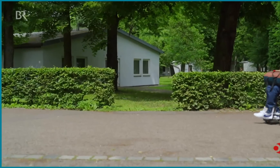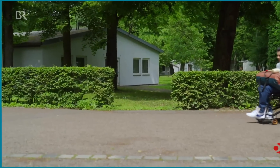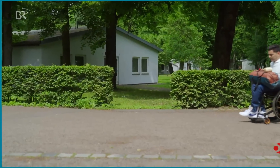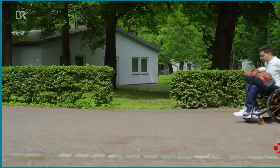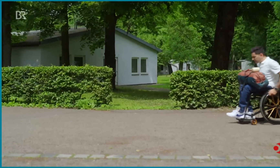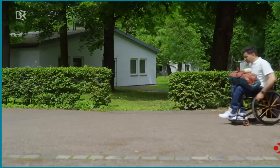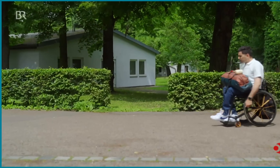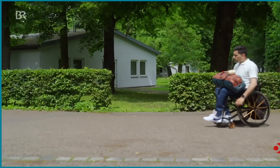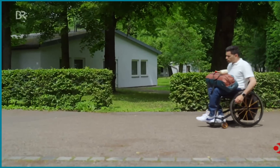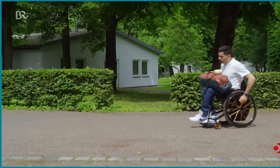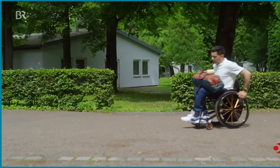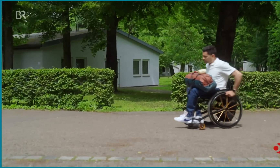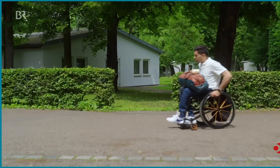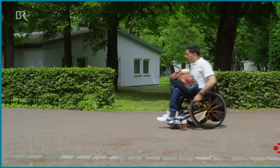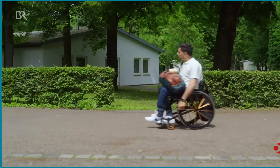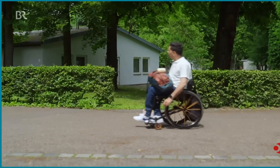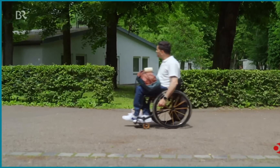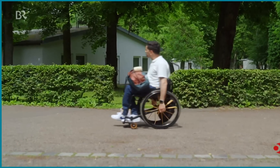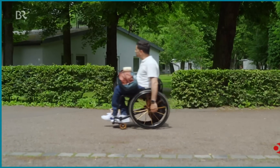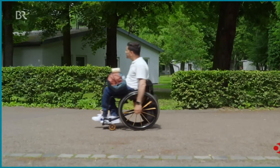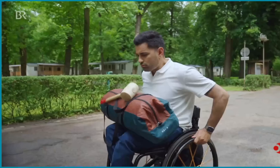Also ich finde, das ist schon genug Camping, was ich hier gemacht habe bis jetzt.